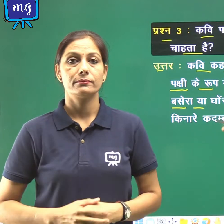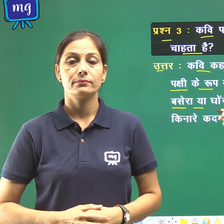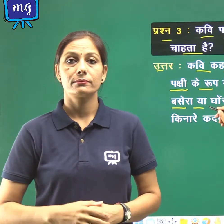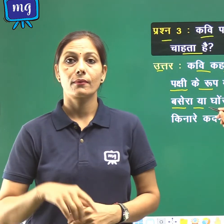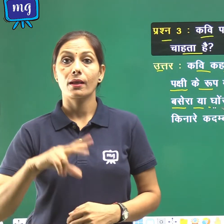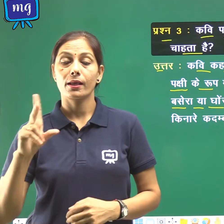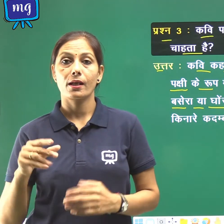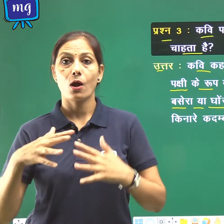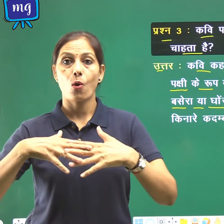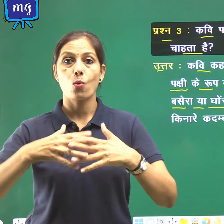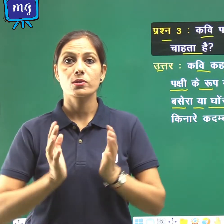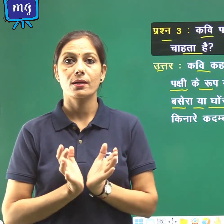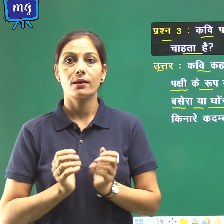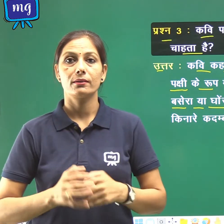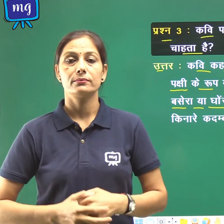या घोंसला